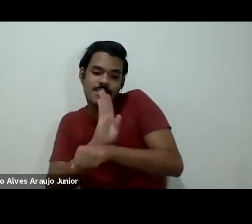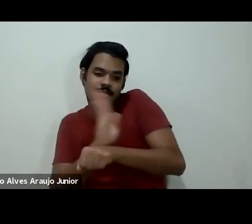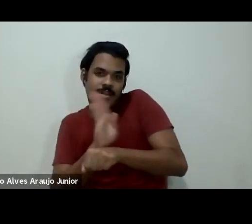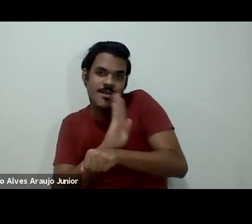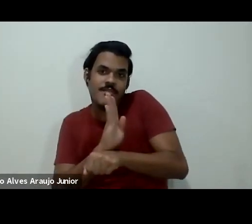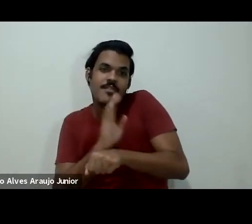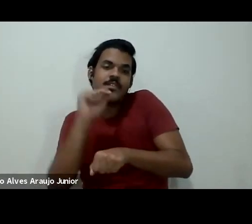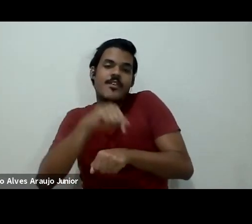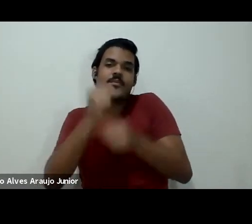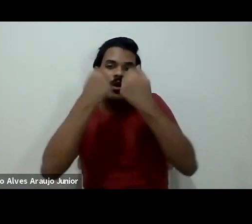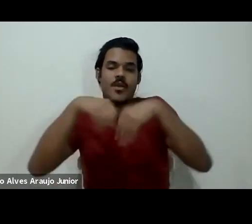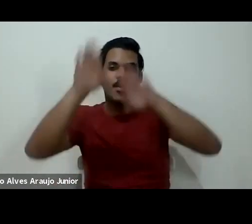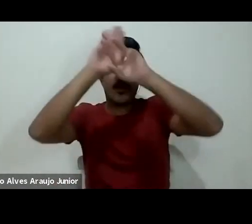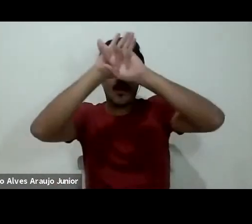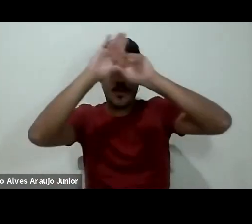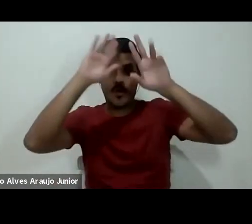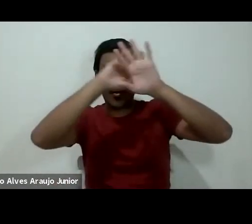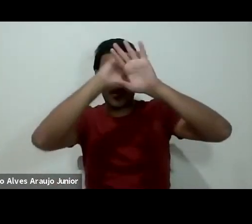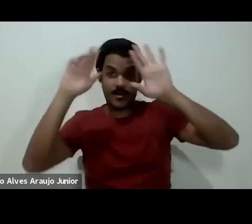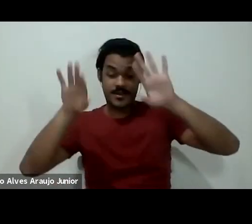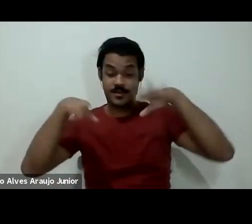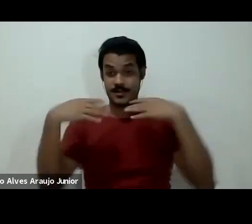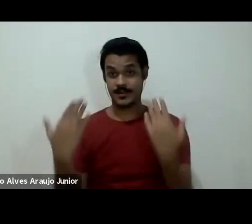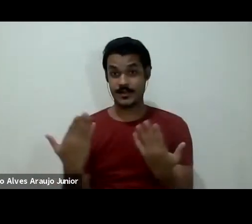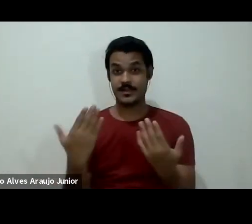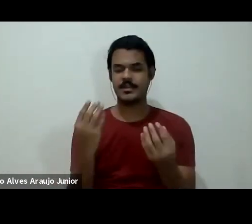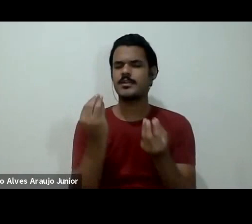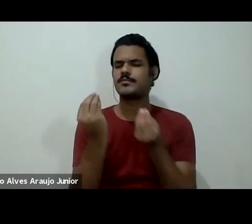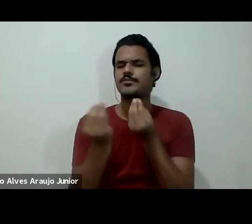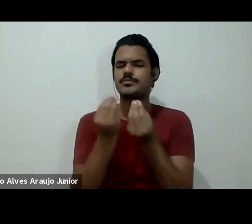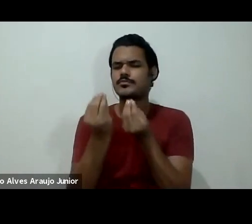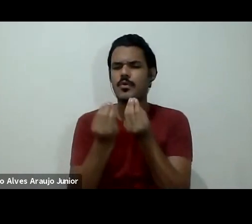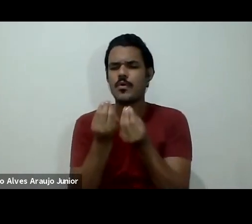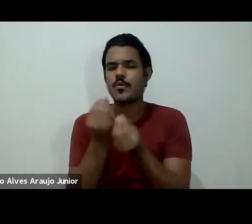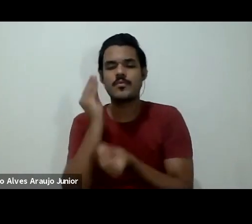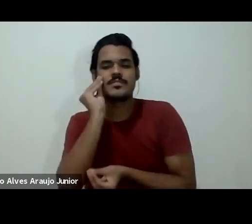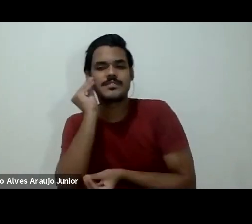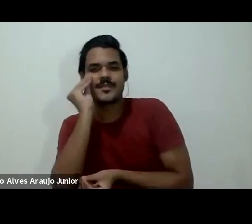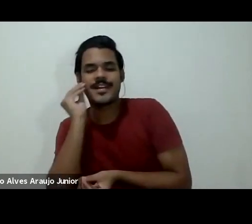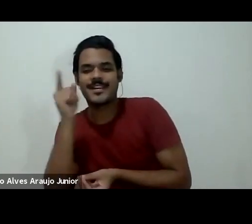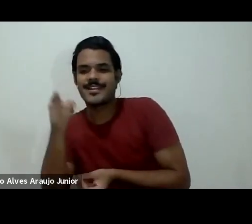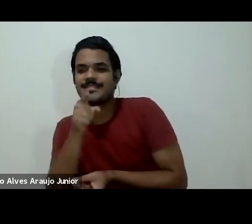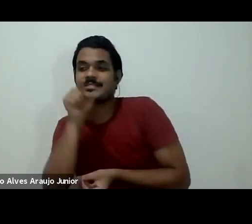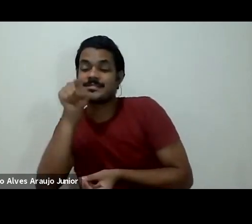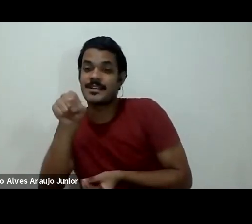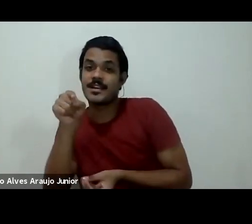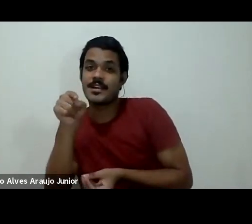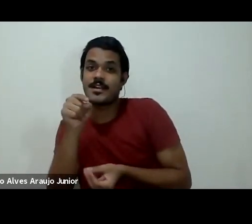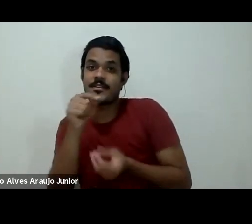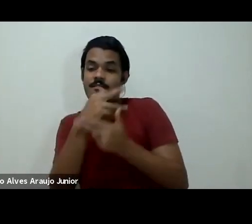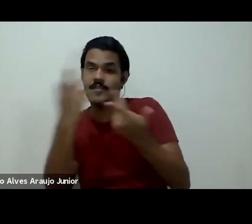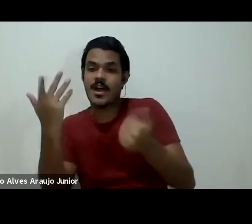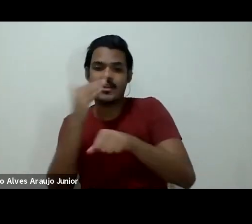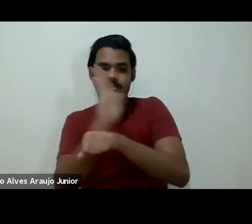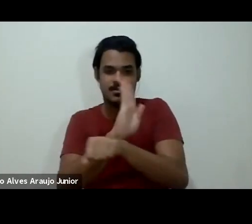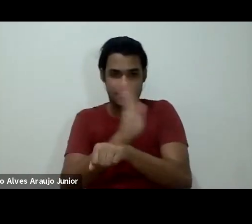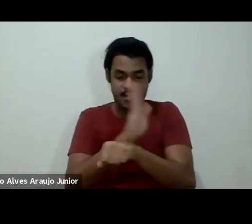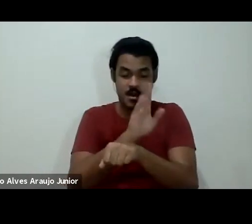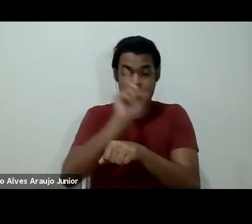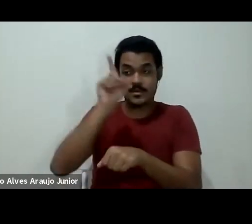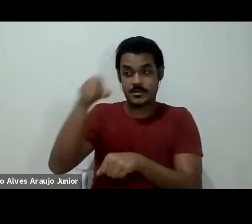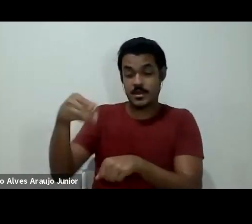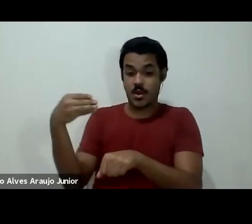sua experiência, de modo geral, no acesso ou não acesso ao cinema. Ednilson